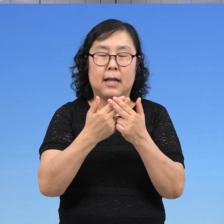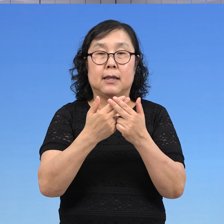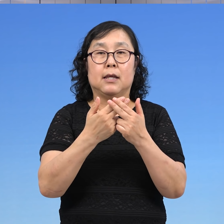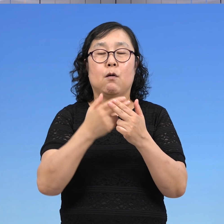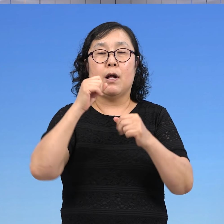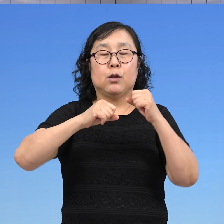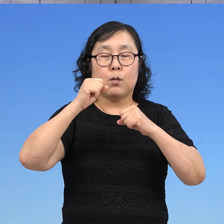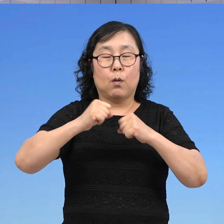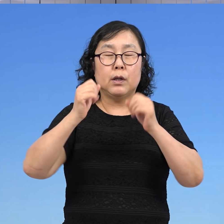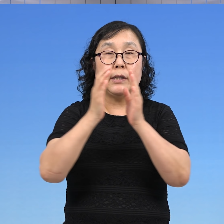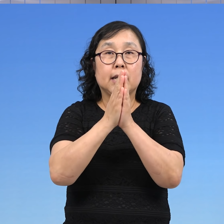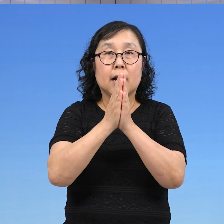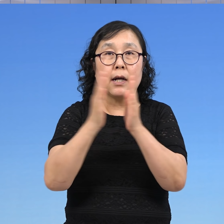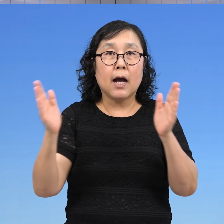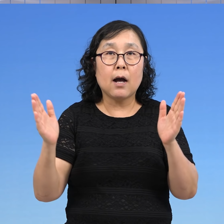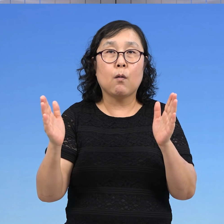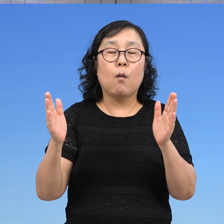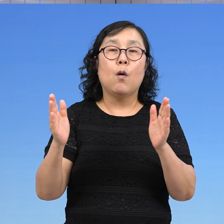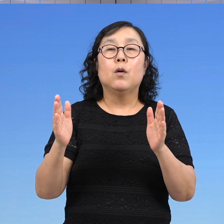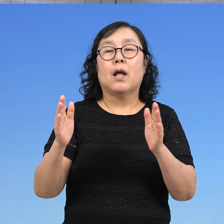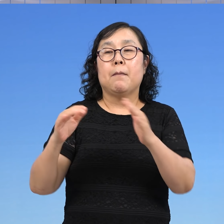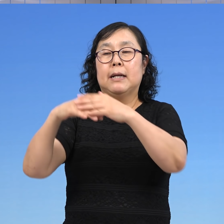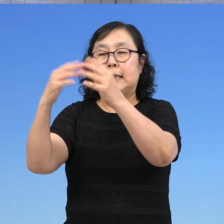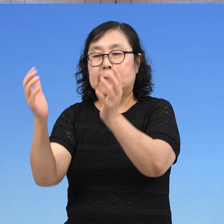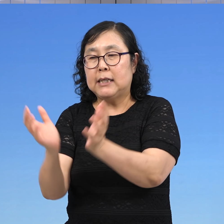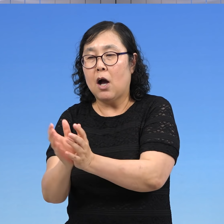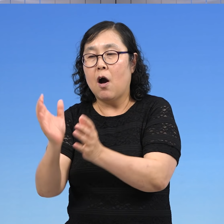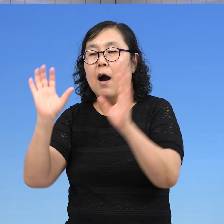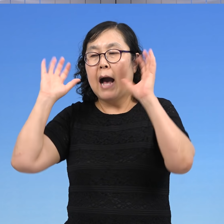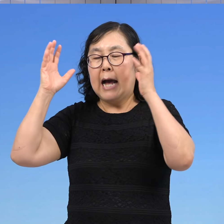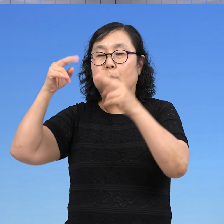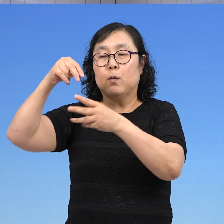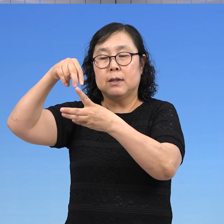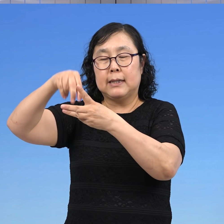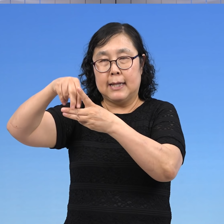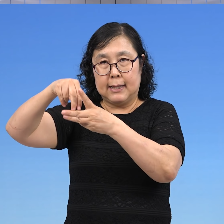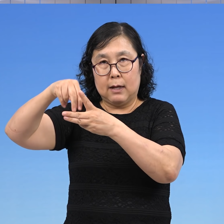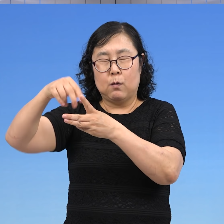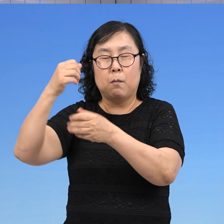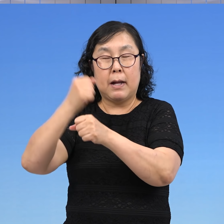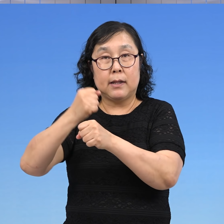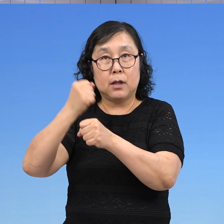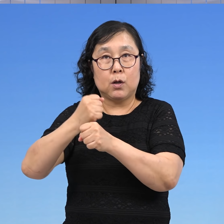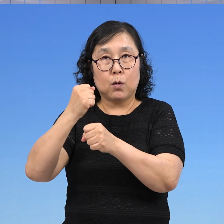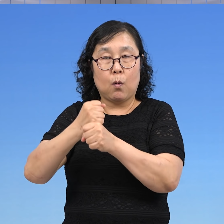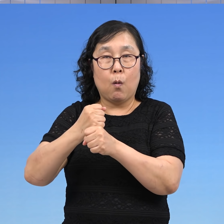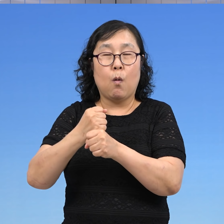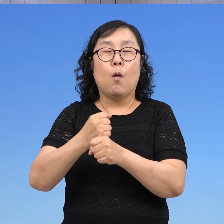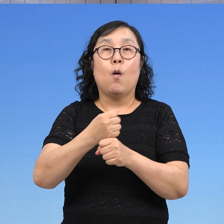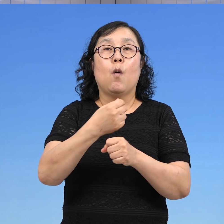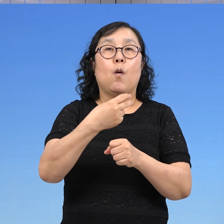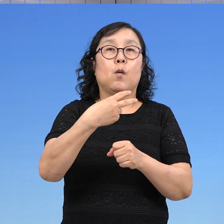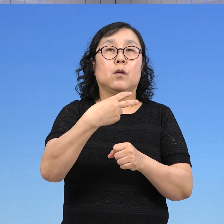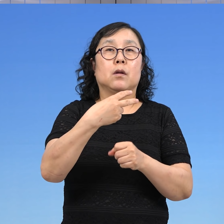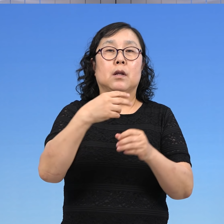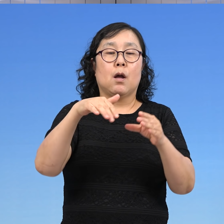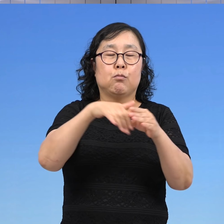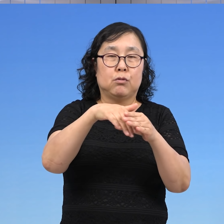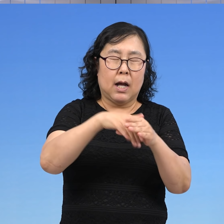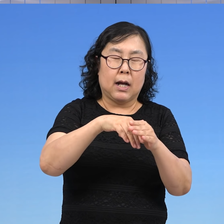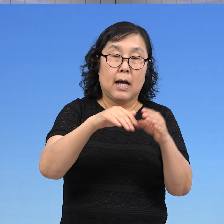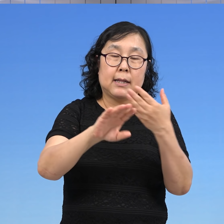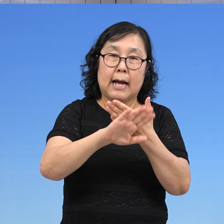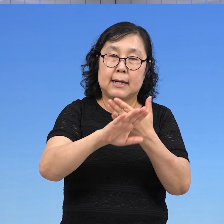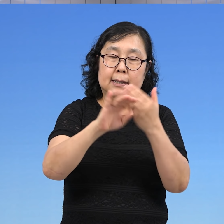지역아동센터를 만들고 다 밍 나무나 가 증대로 우리가 섬기는 일을 했고 그 모든 출발이 그때